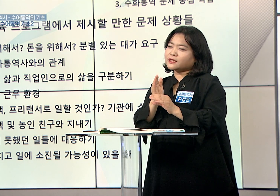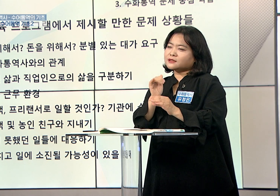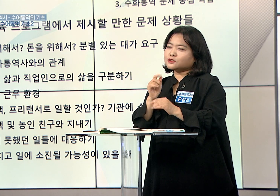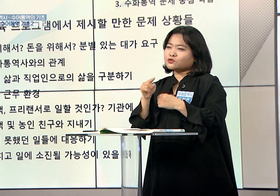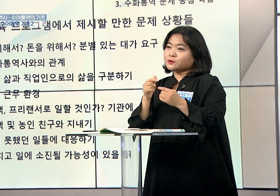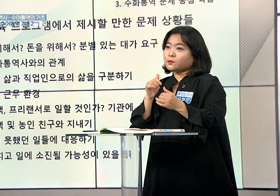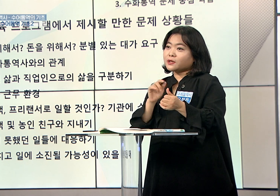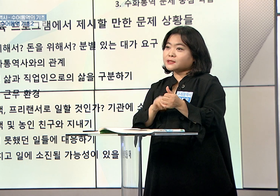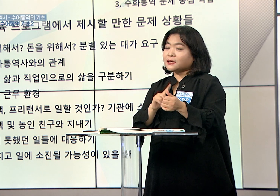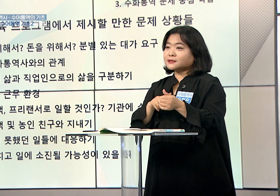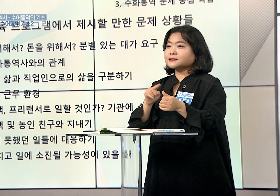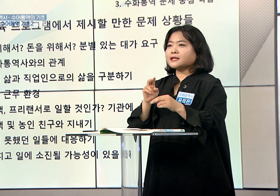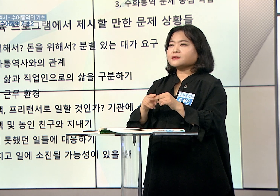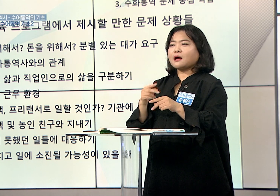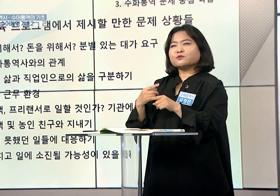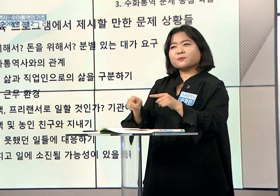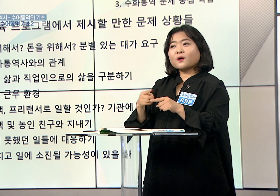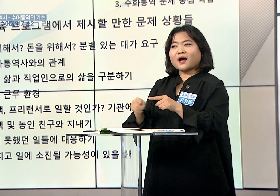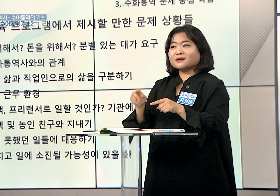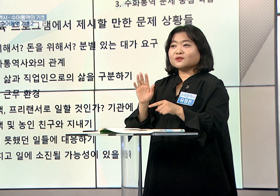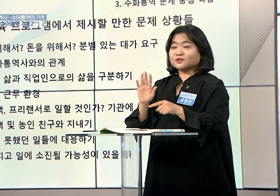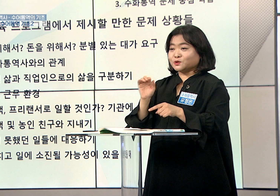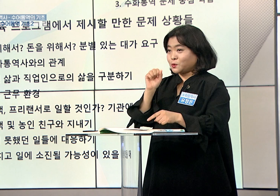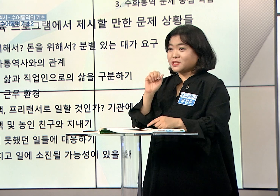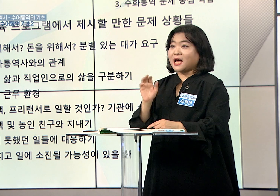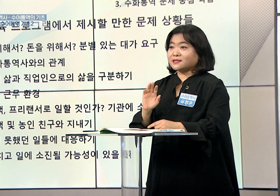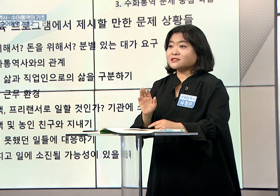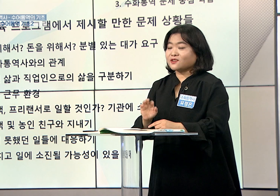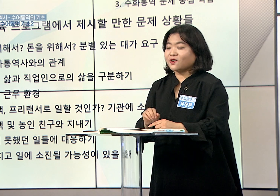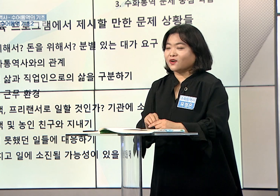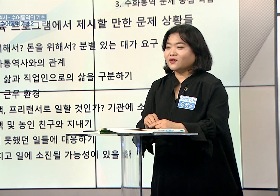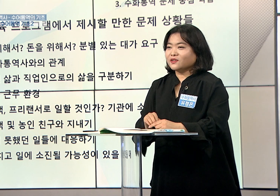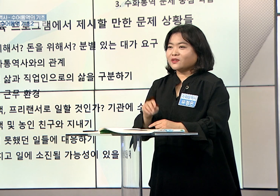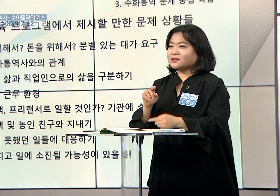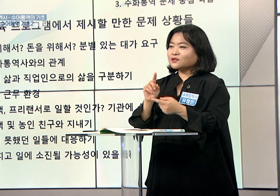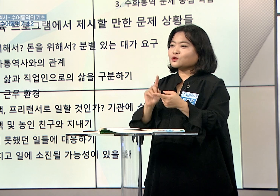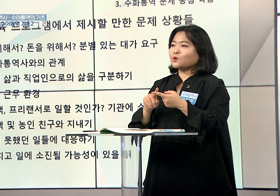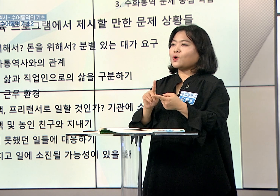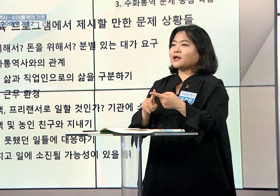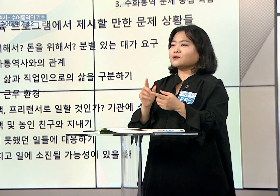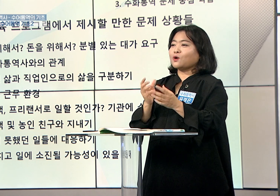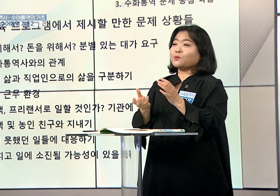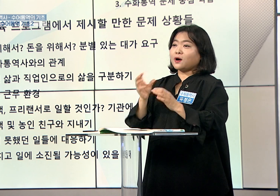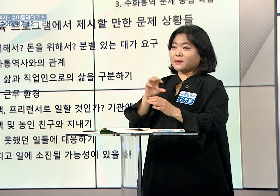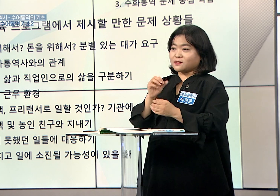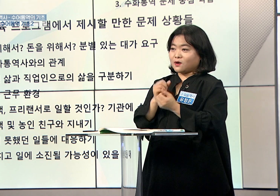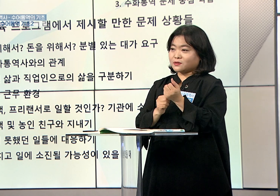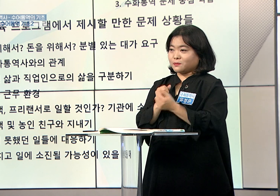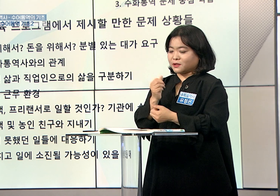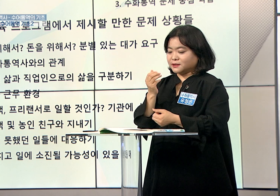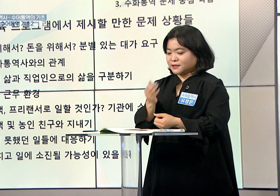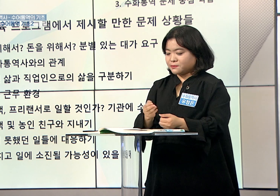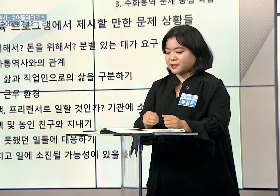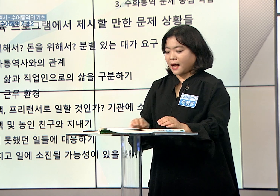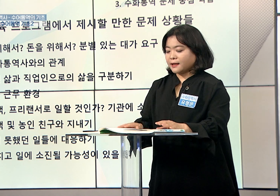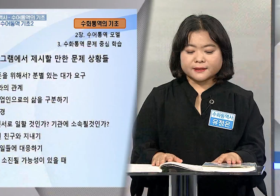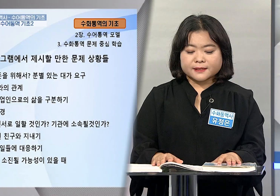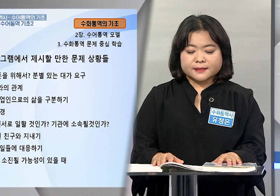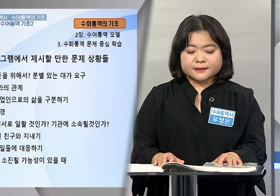있는 수화통역사를 그 자리에서 함부로 평가하는 것은 좋지 않죠. 그것도 하나 더 포함해서 설명을 드립니다.